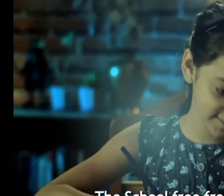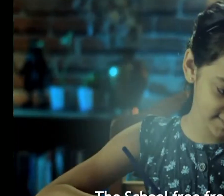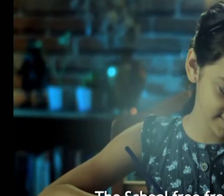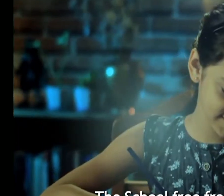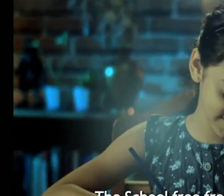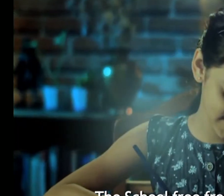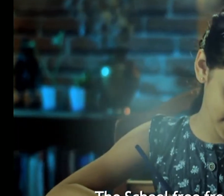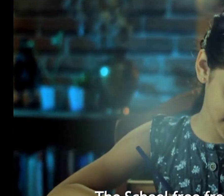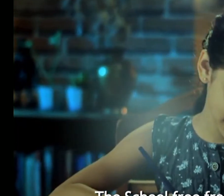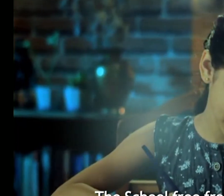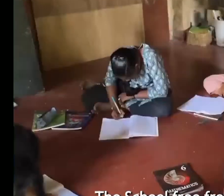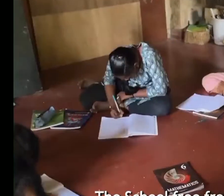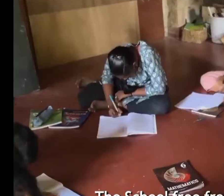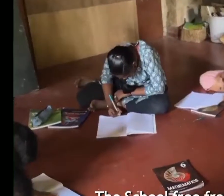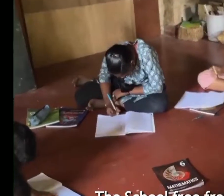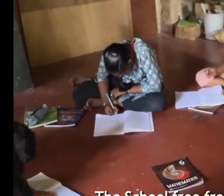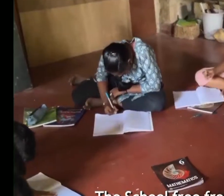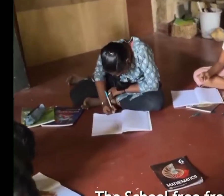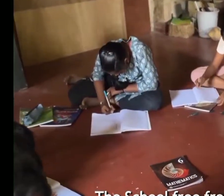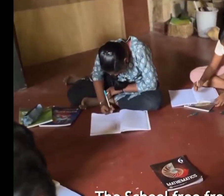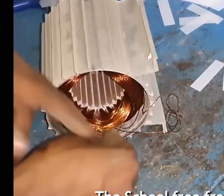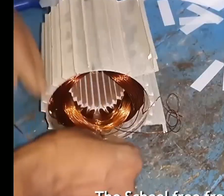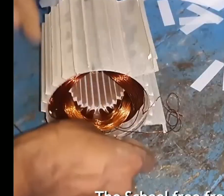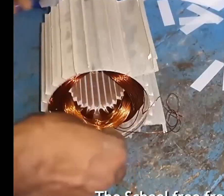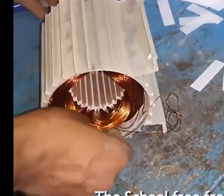धन साधन समय की सीमा से